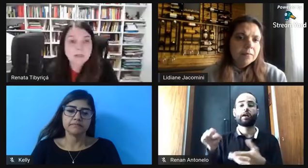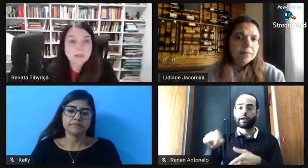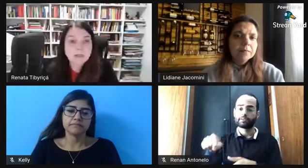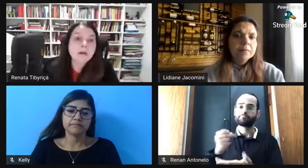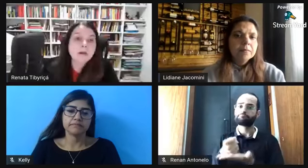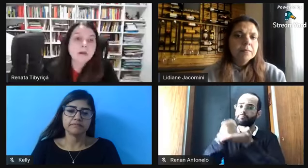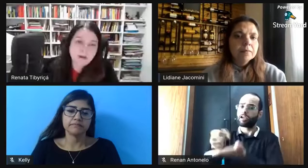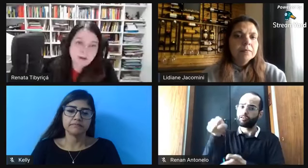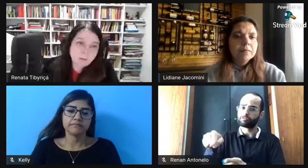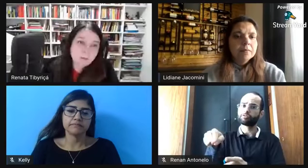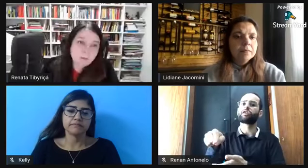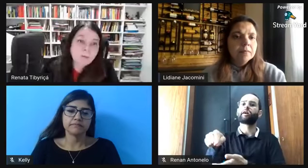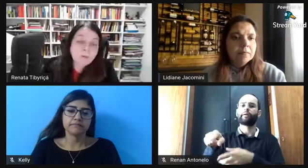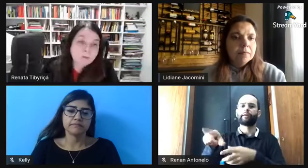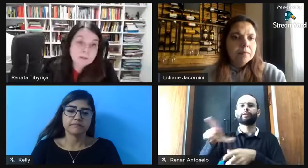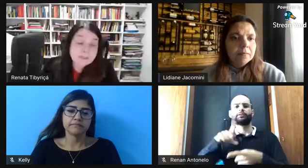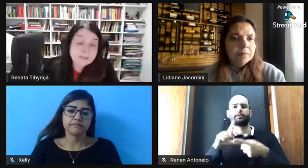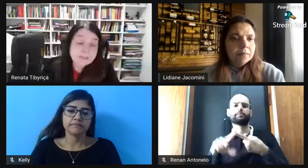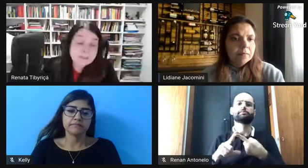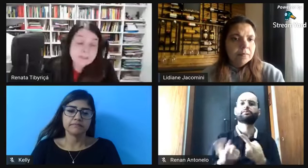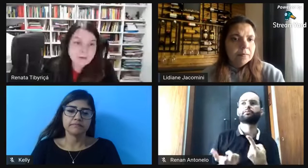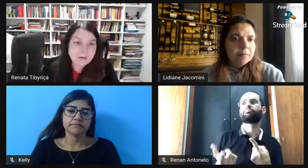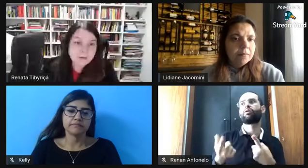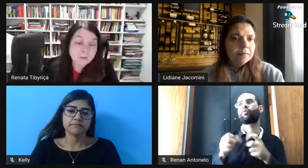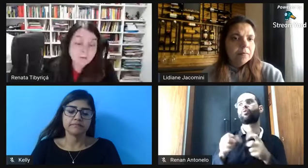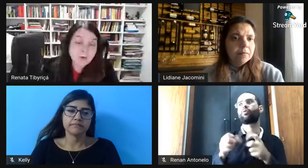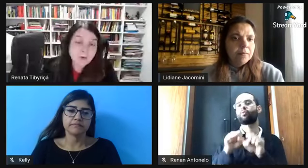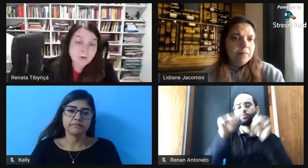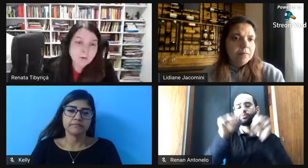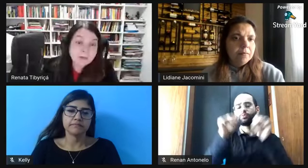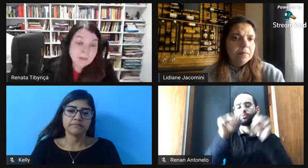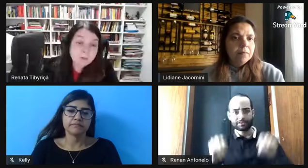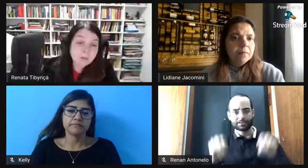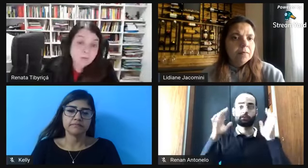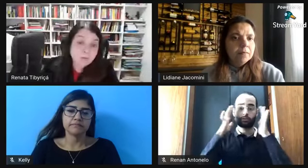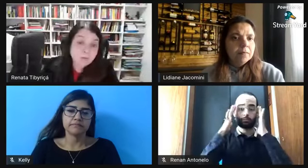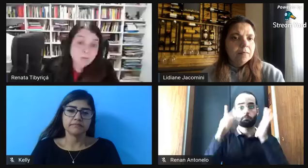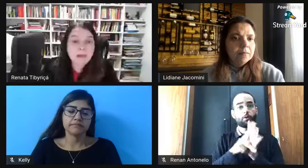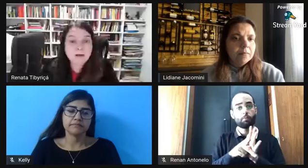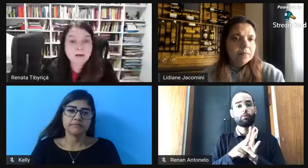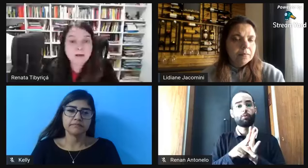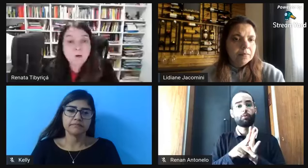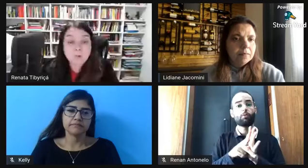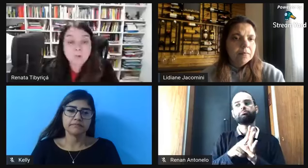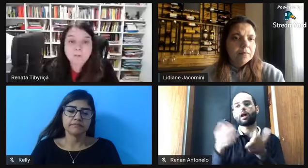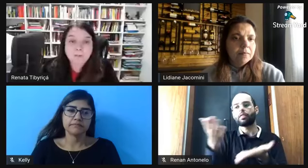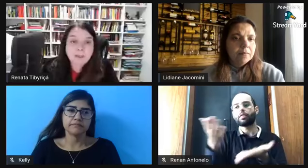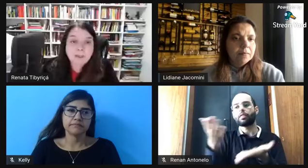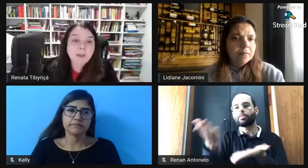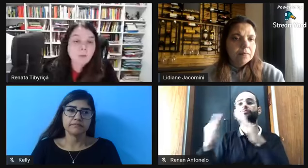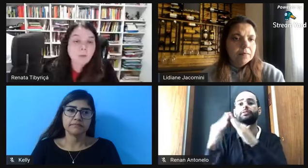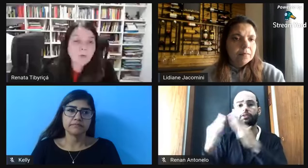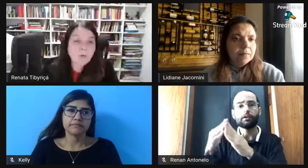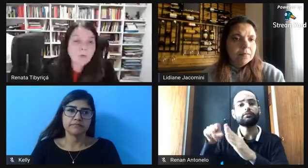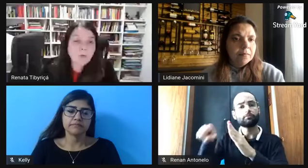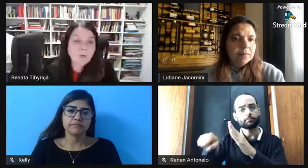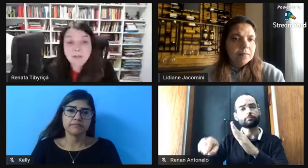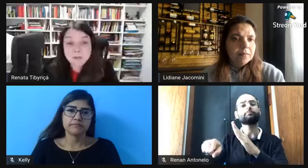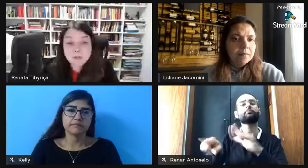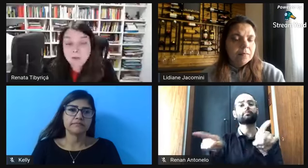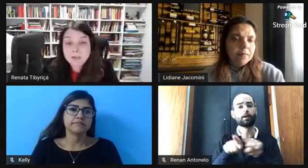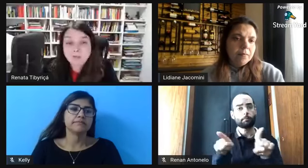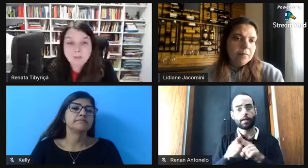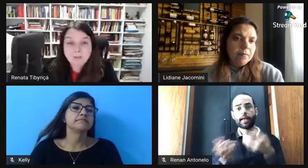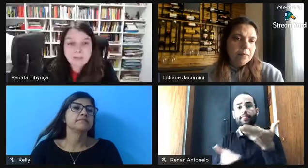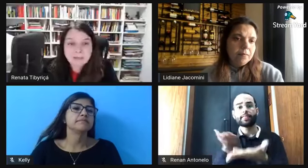garantias, tem o próprio sistema, o próprio atendimento domiciliar, como também o atendimento